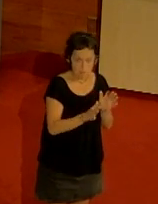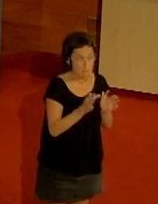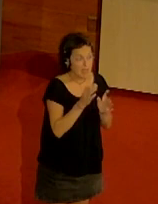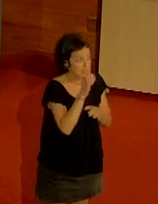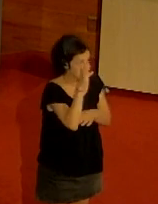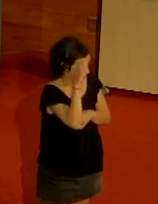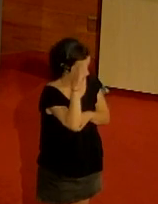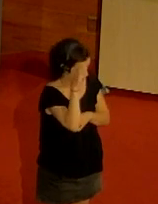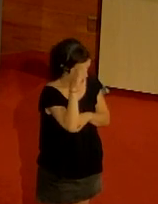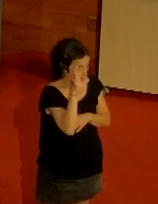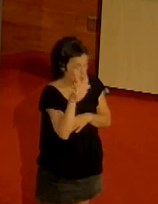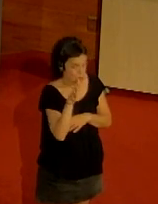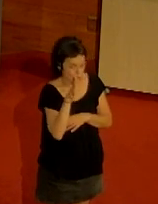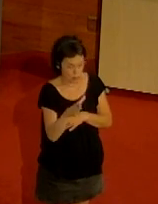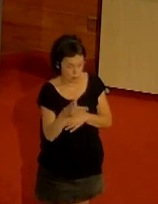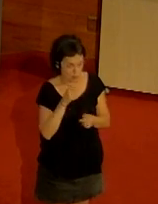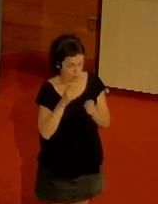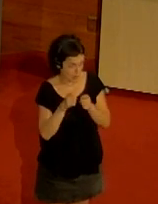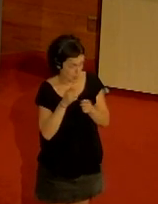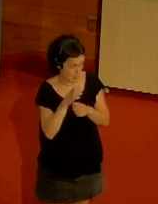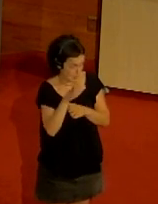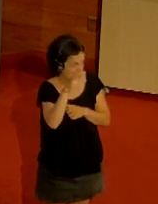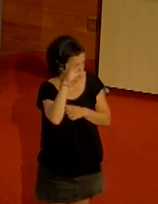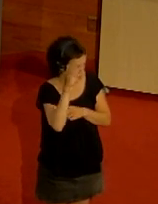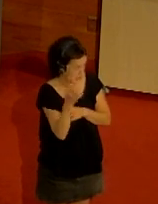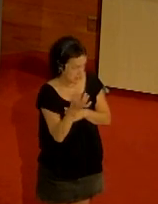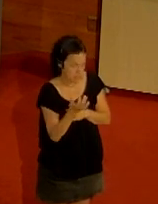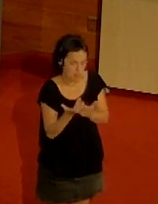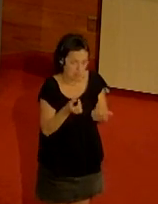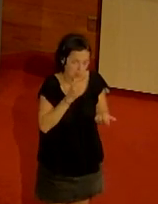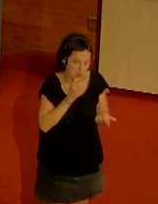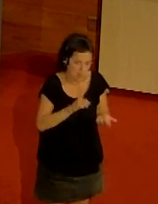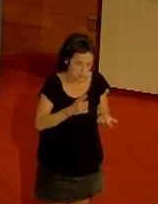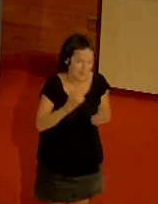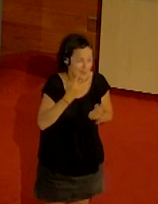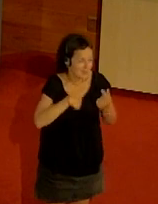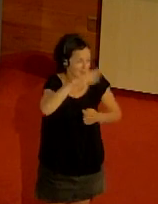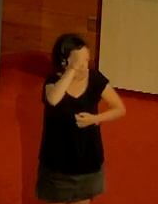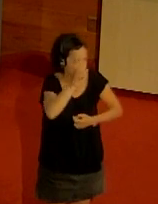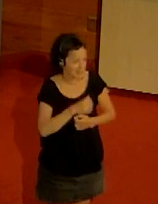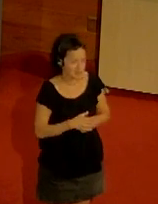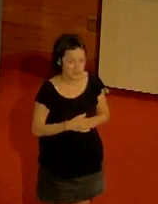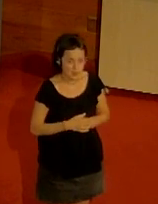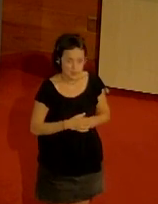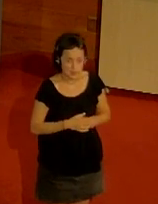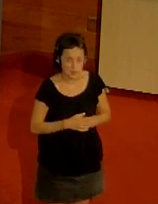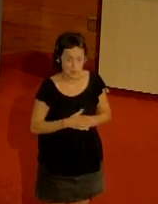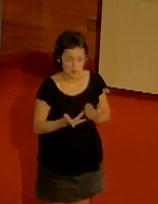que hacer los periodistas, escuchar, no es tan difícil en realidad, pero a veces se nos olvida, enseguida